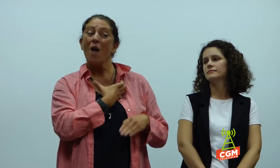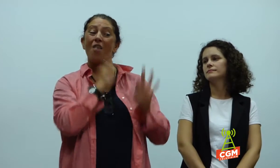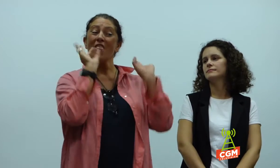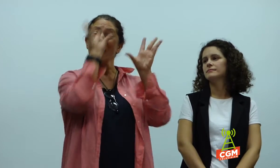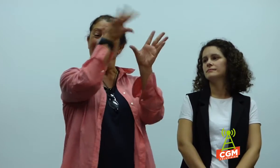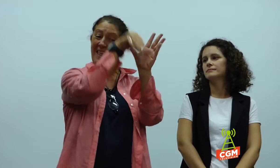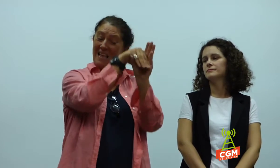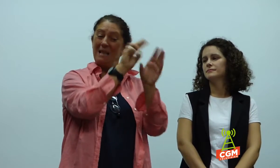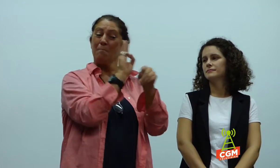también...